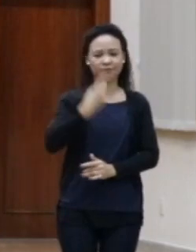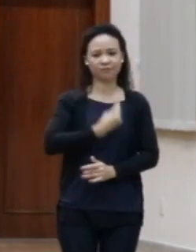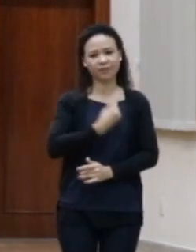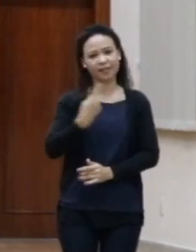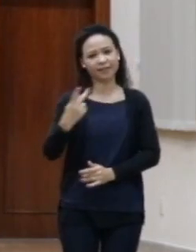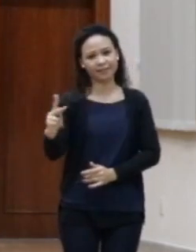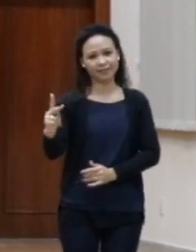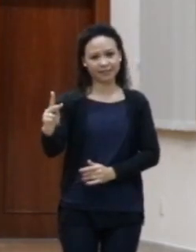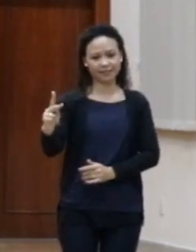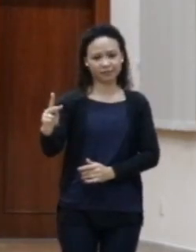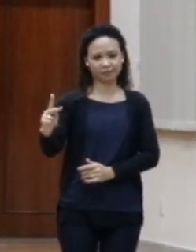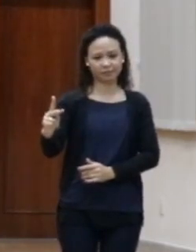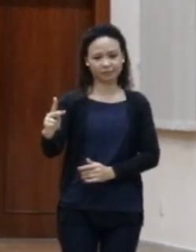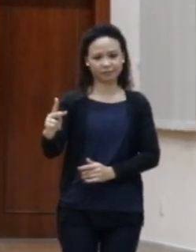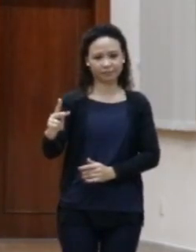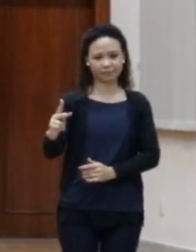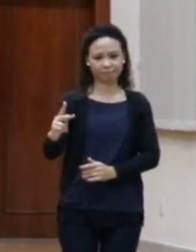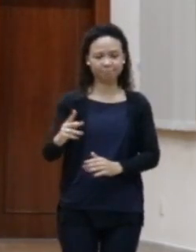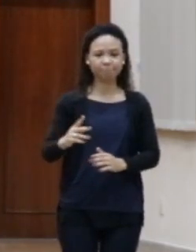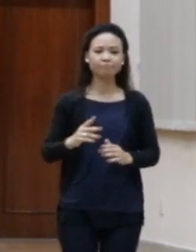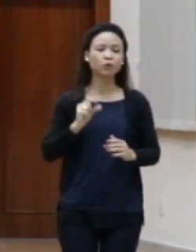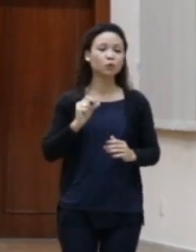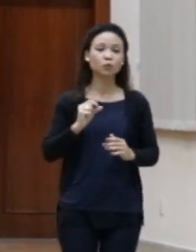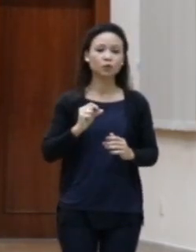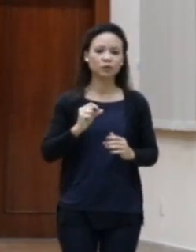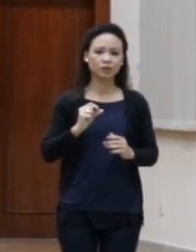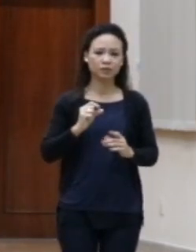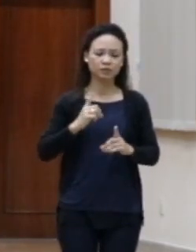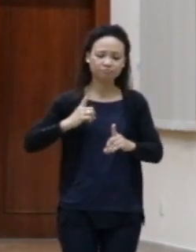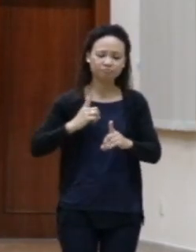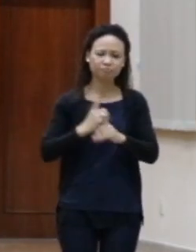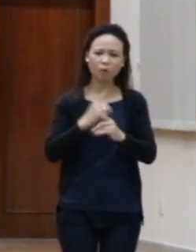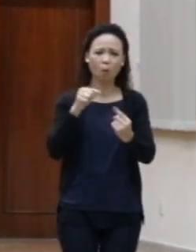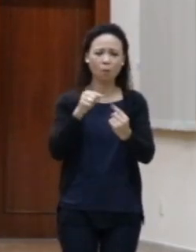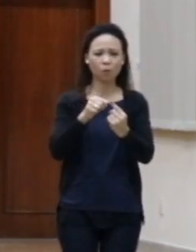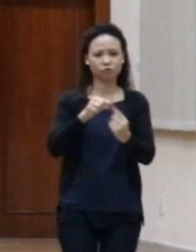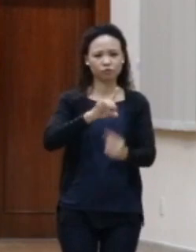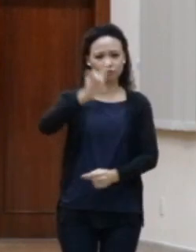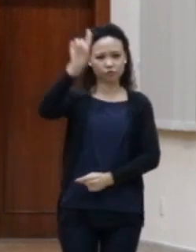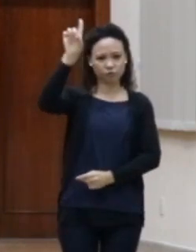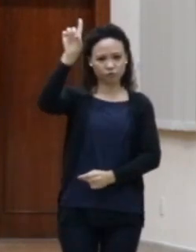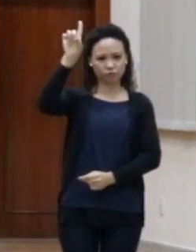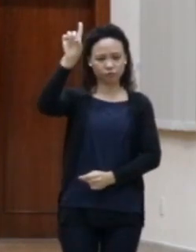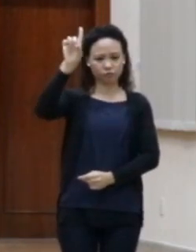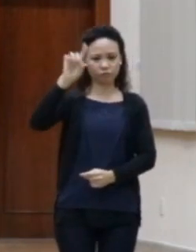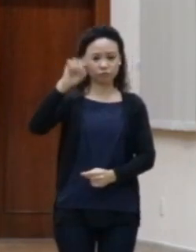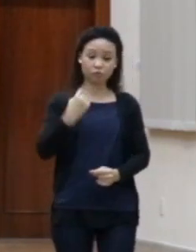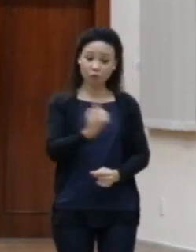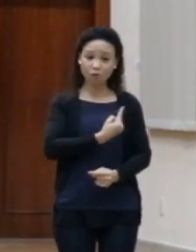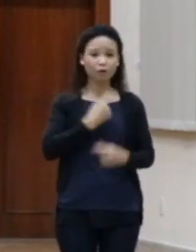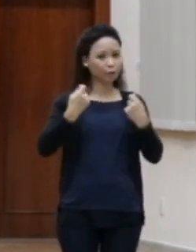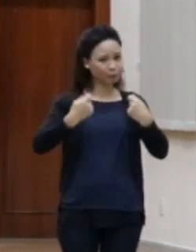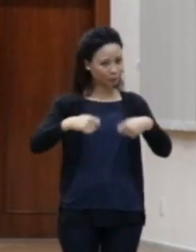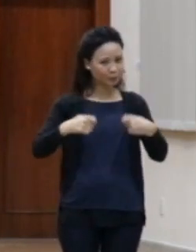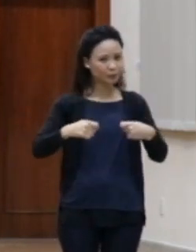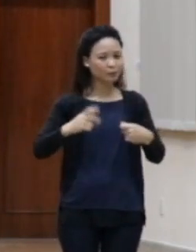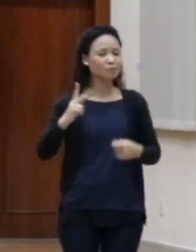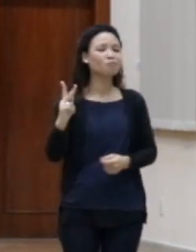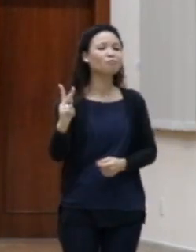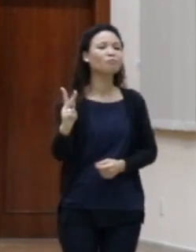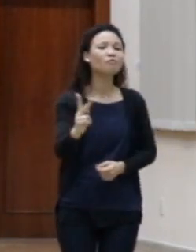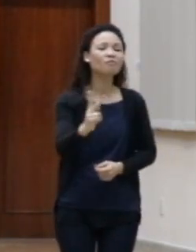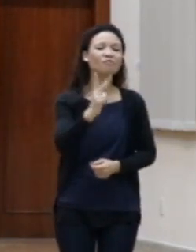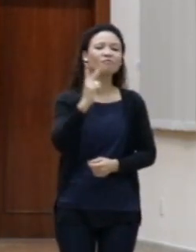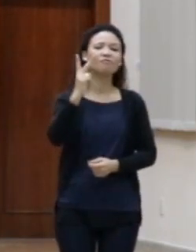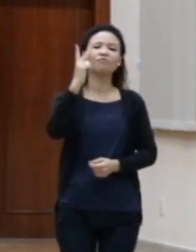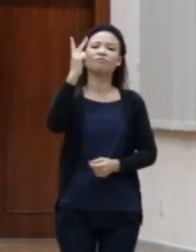abraçar esse propósito, o propósito de Deus. No sofrimento nós temos que valorizar a